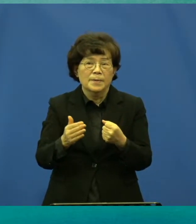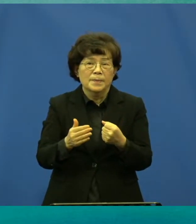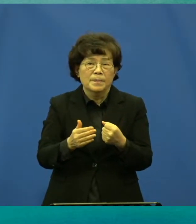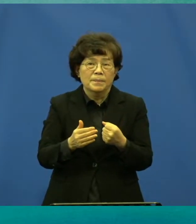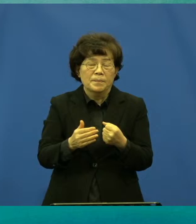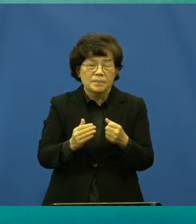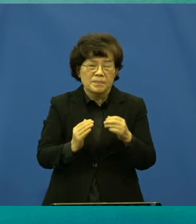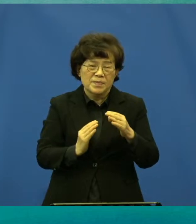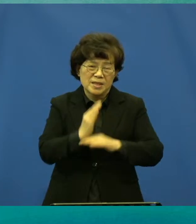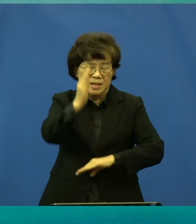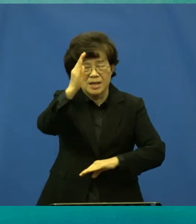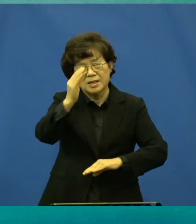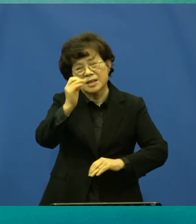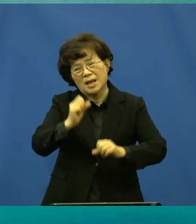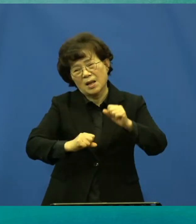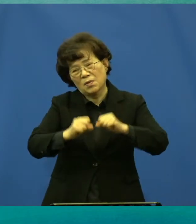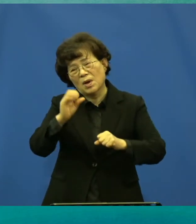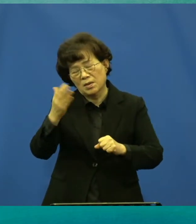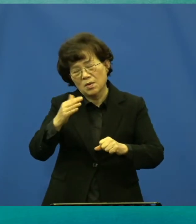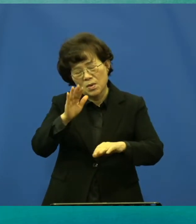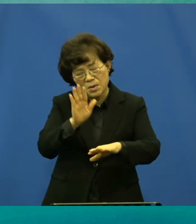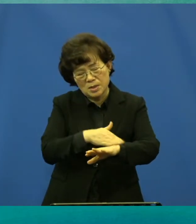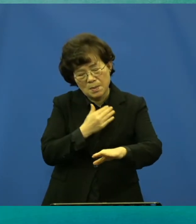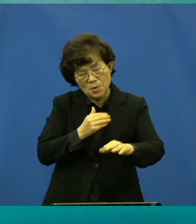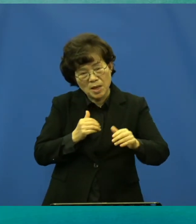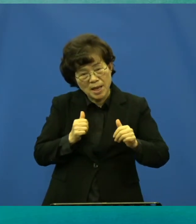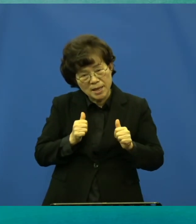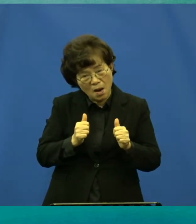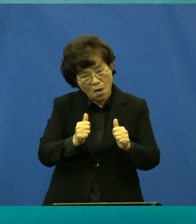오버를 해요. 잘못된 열심.